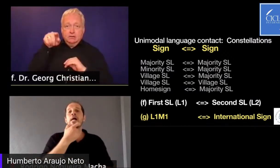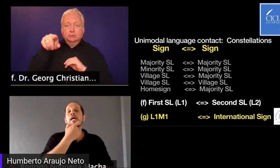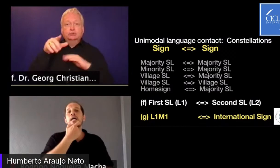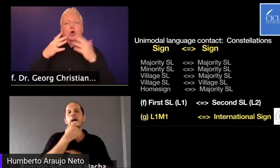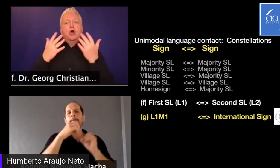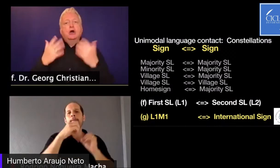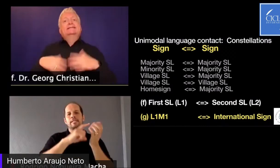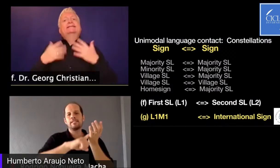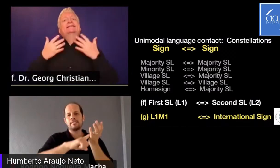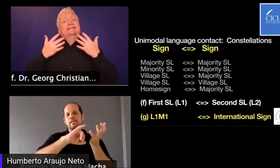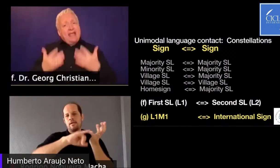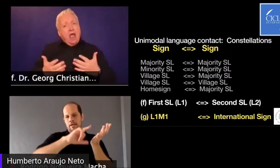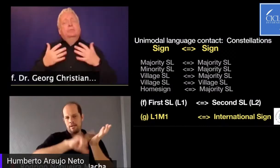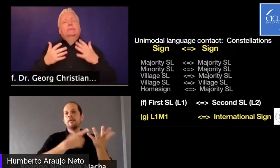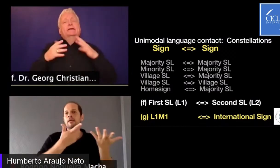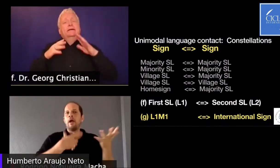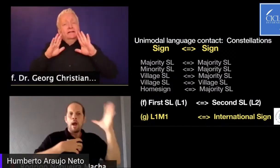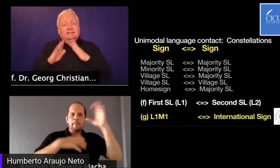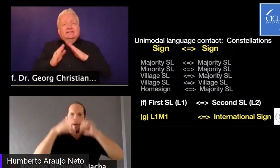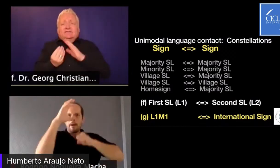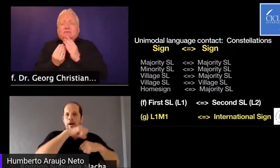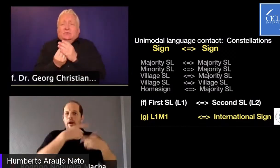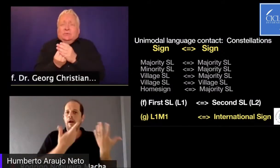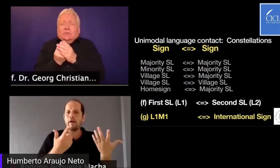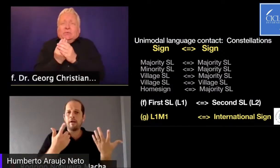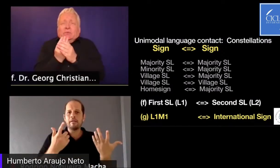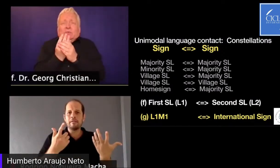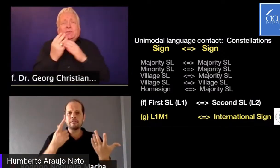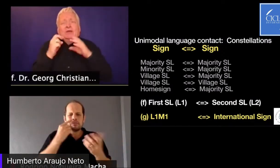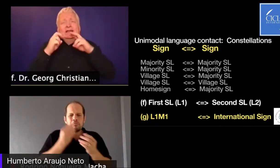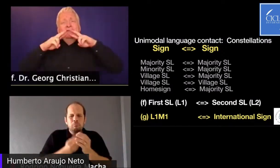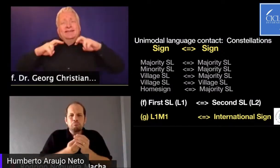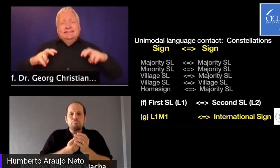que aprender inglês, tive que aprender língua de sinais britânica.